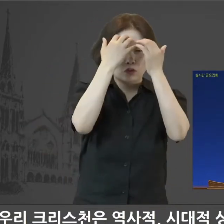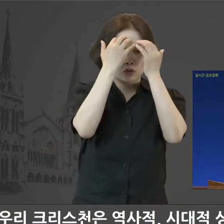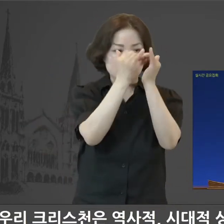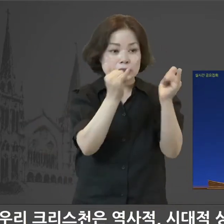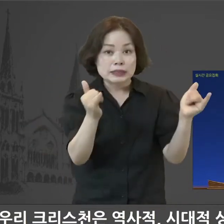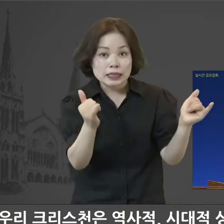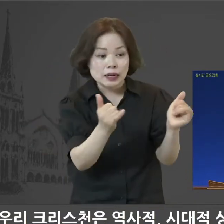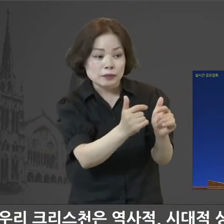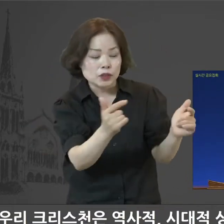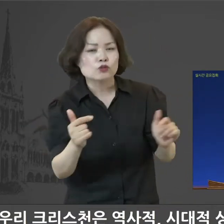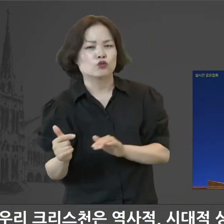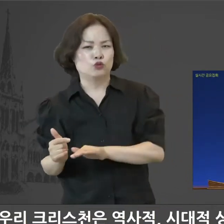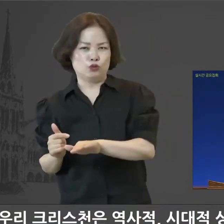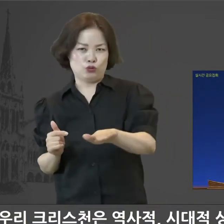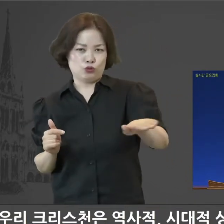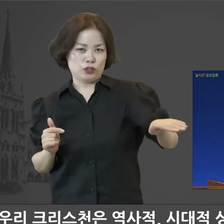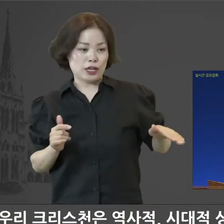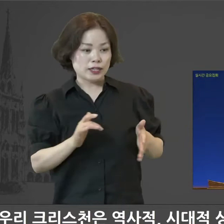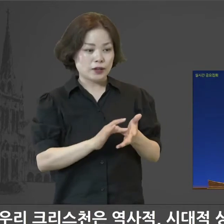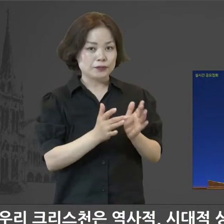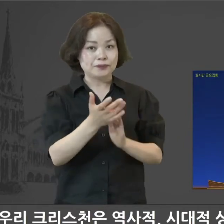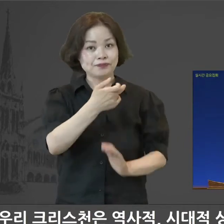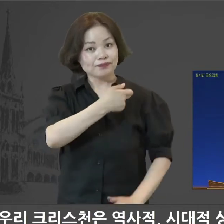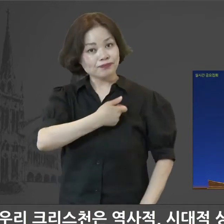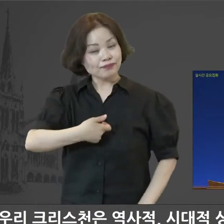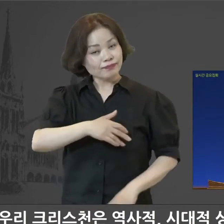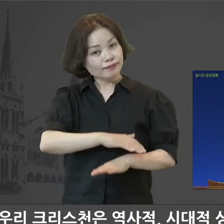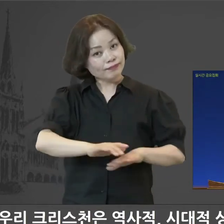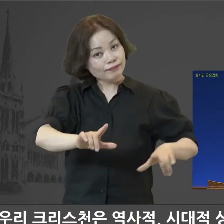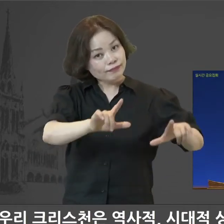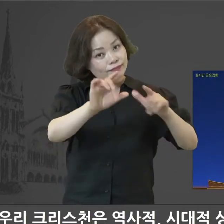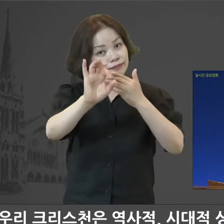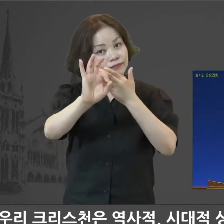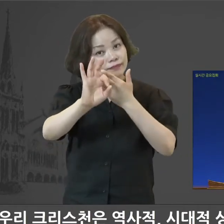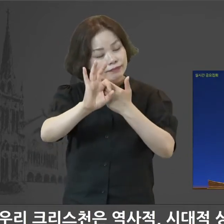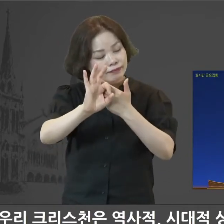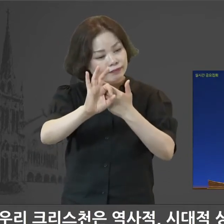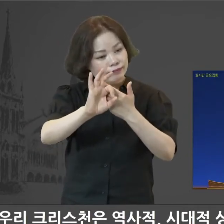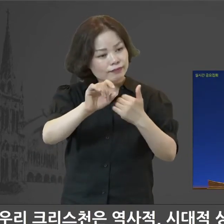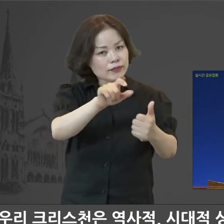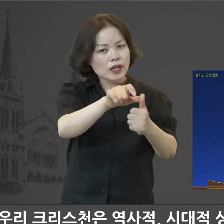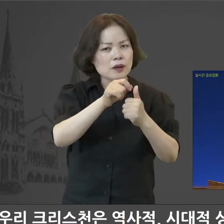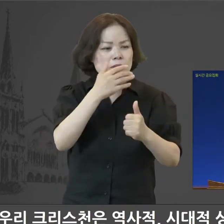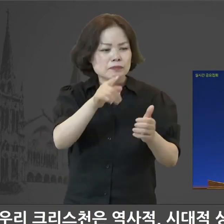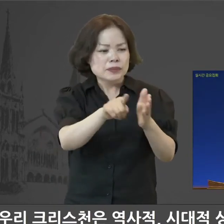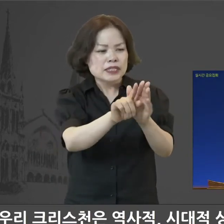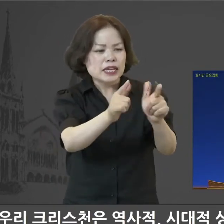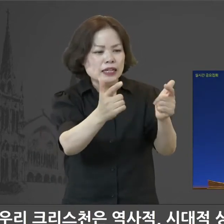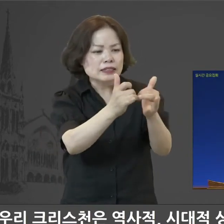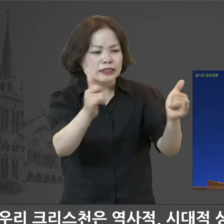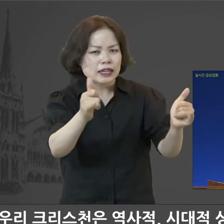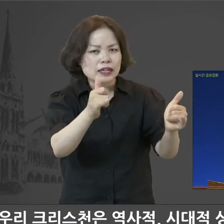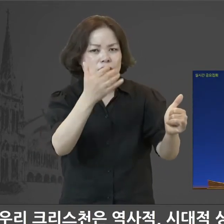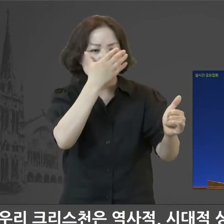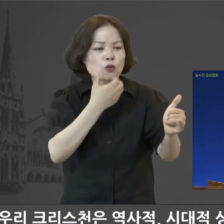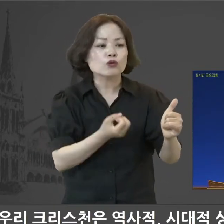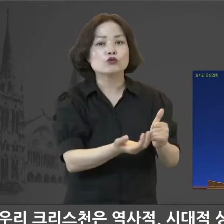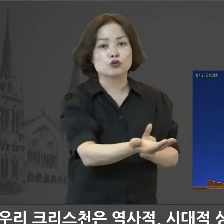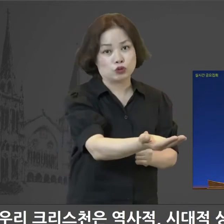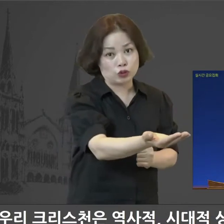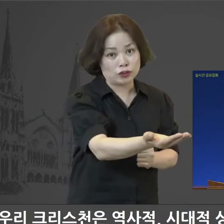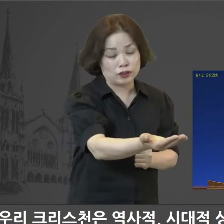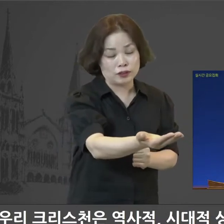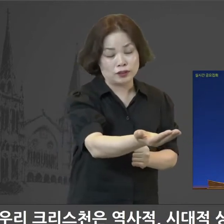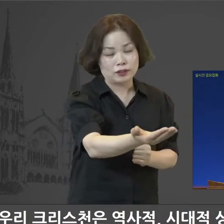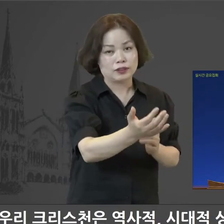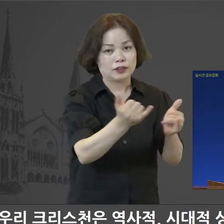분들을 우리가 예수님의 제자로 잘 살면 구출해내는, 안 믿는 사람조차 복받게 하는 그런 존재가